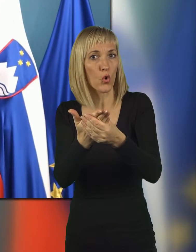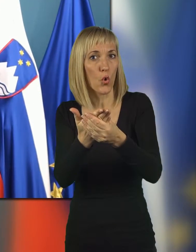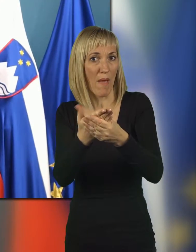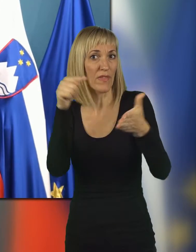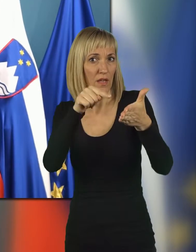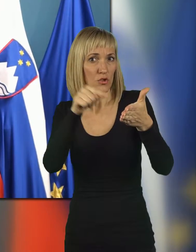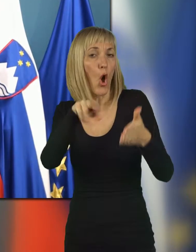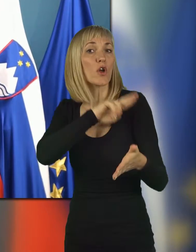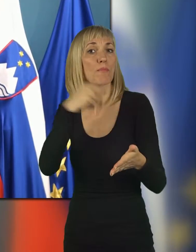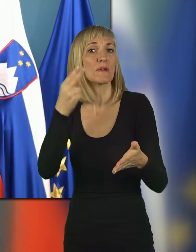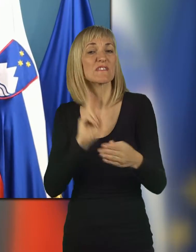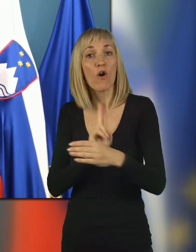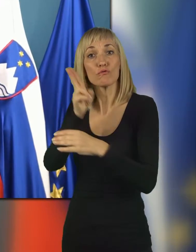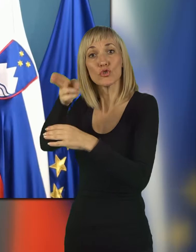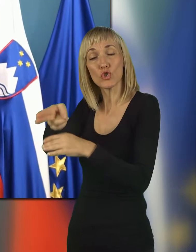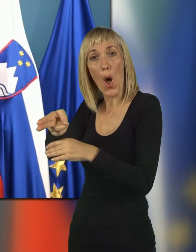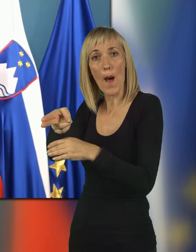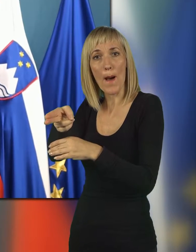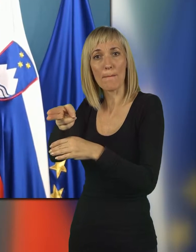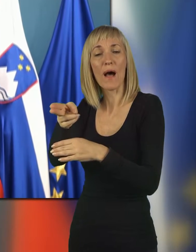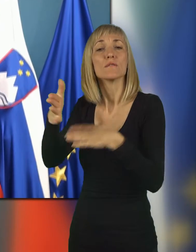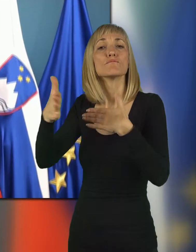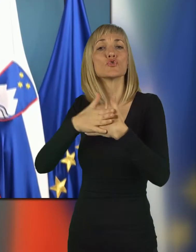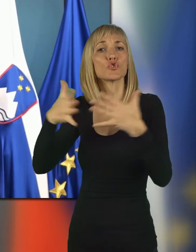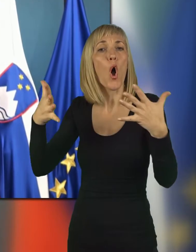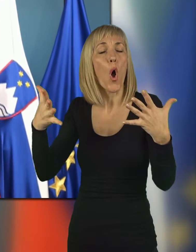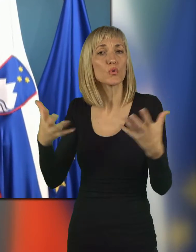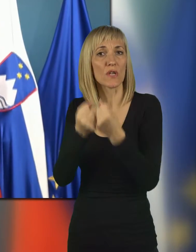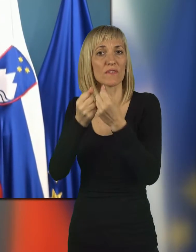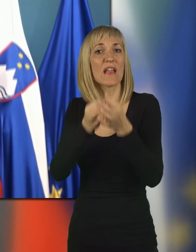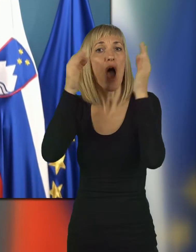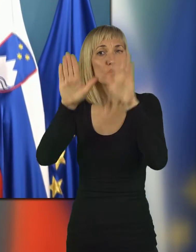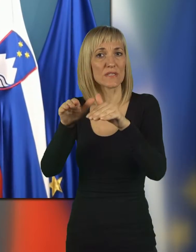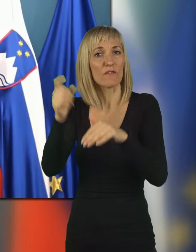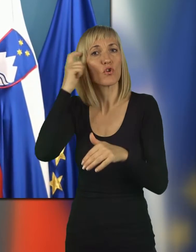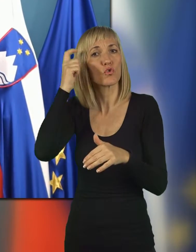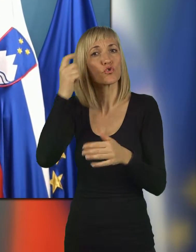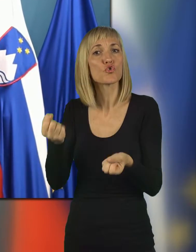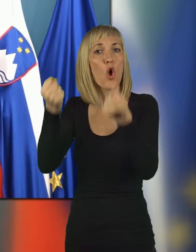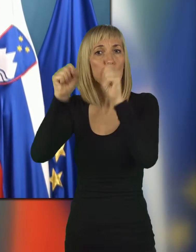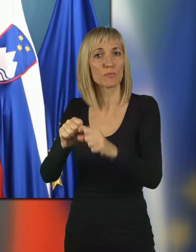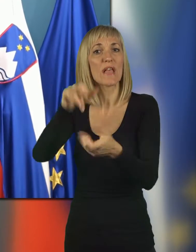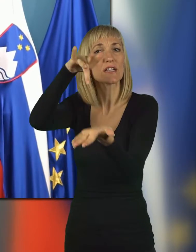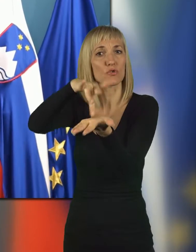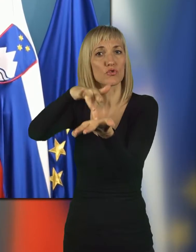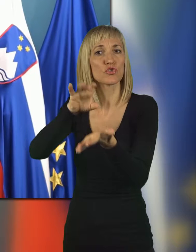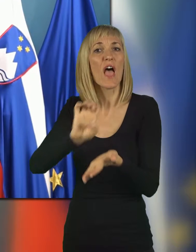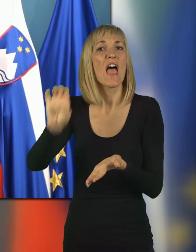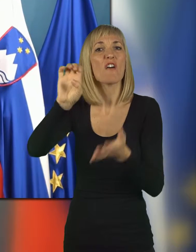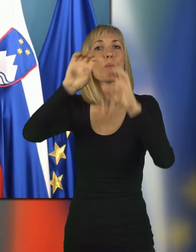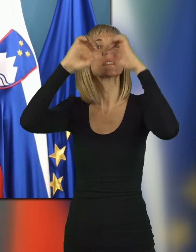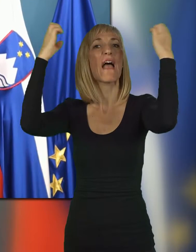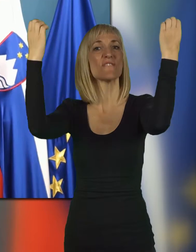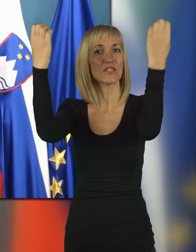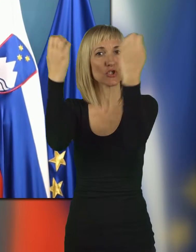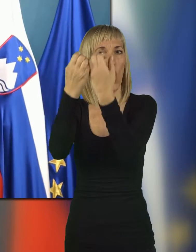katerim Republika Slovenija vstopa v soustanoviteljstvo javnega zavoda Kulturno-gospodarsko središče evropskih